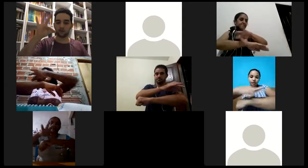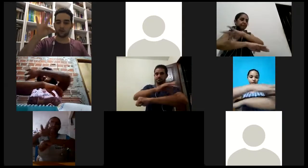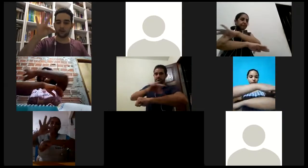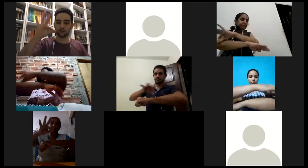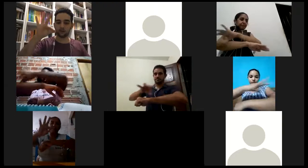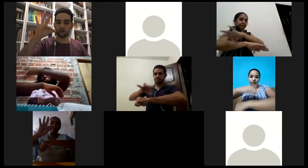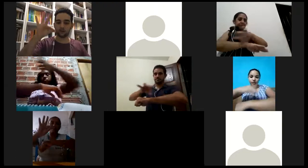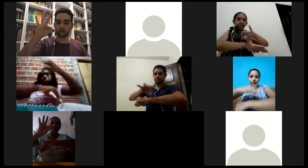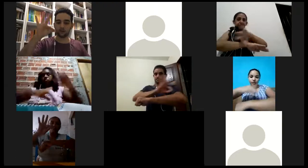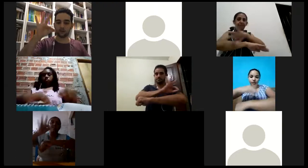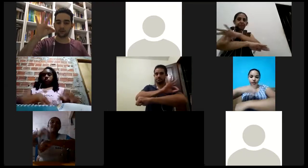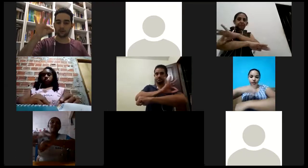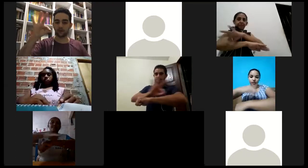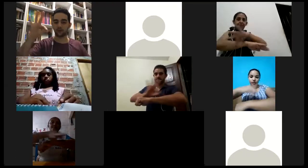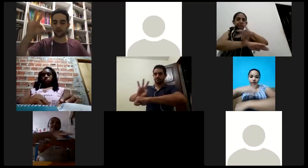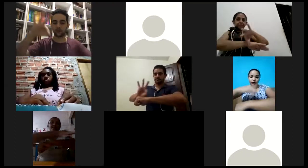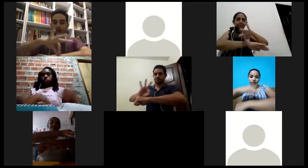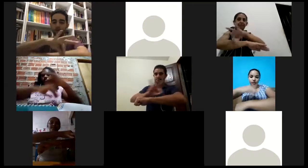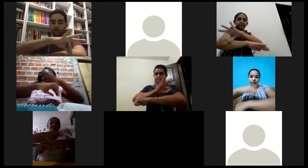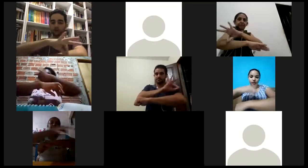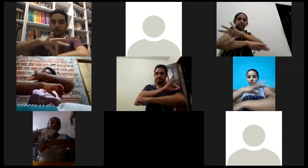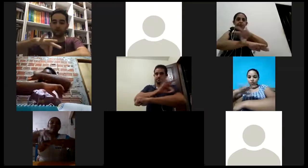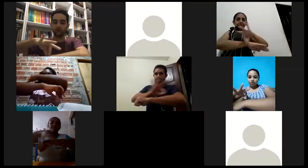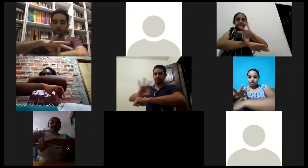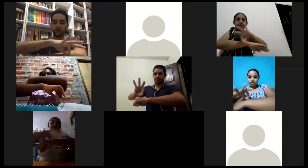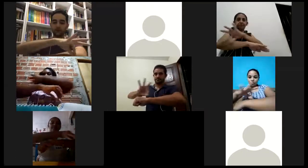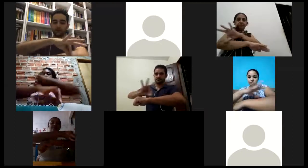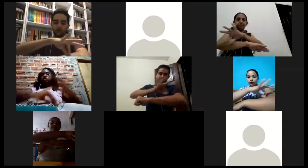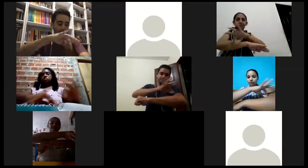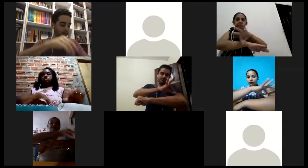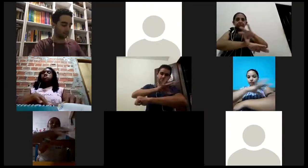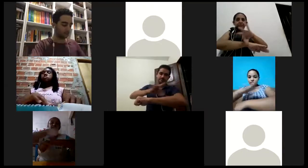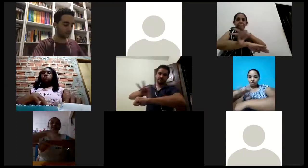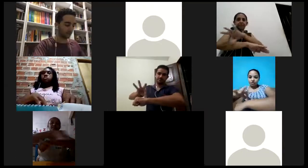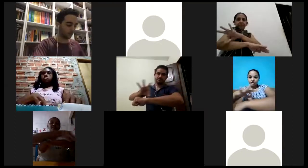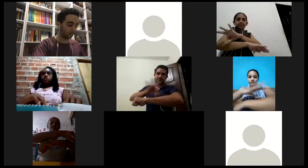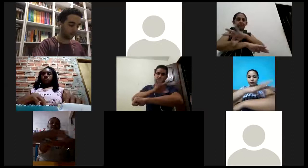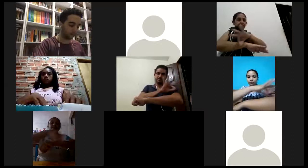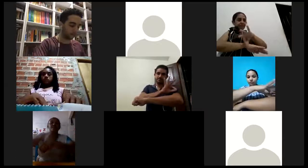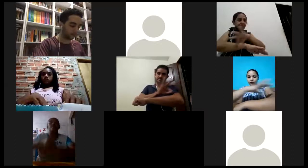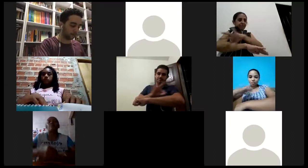dedinhos levantados, como se fosse café. Isso. Passando aqui.